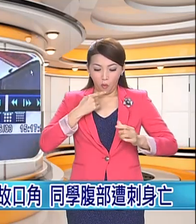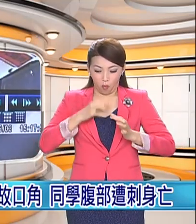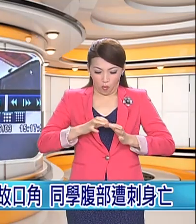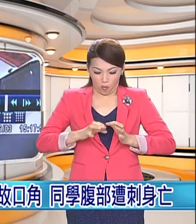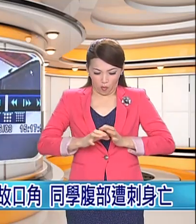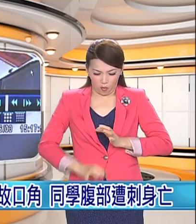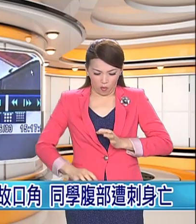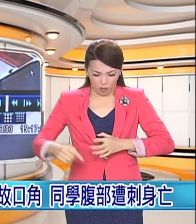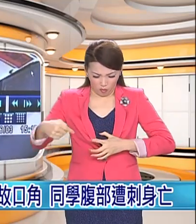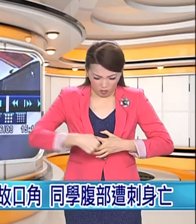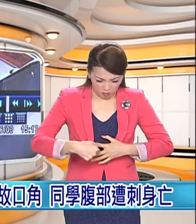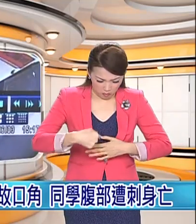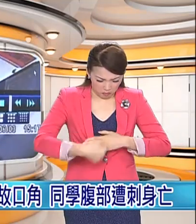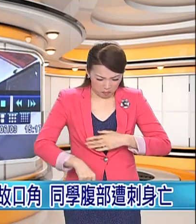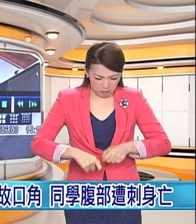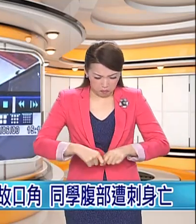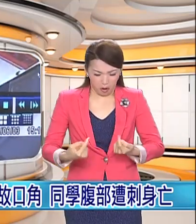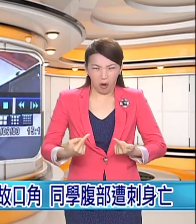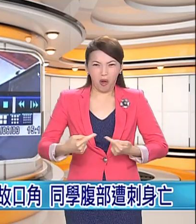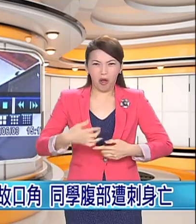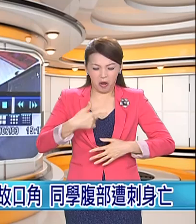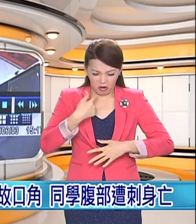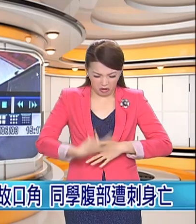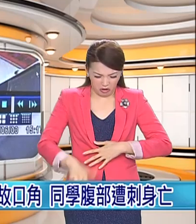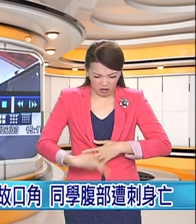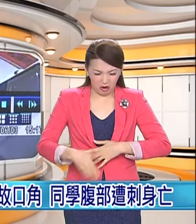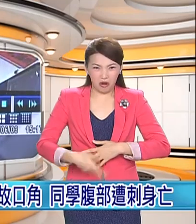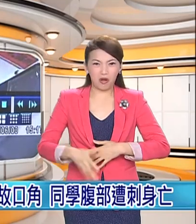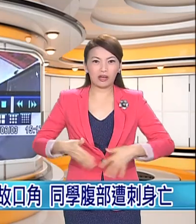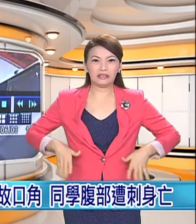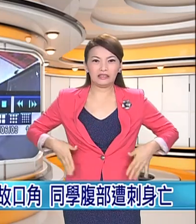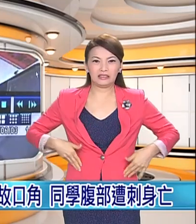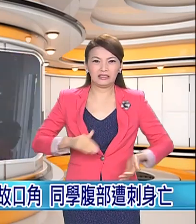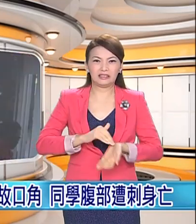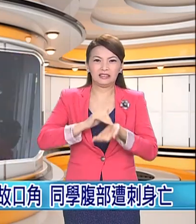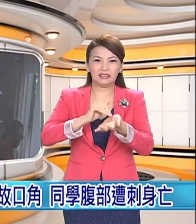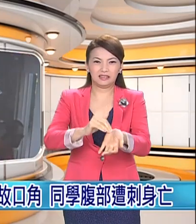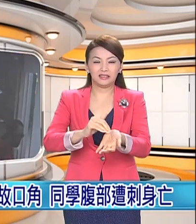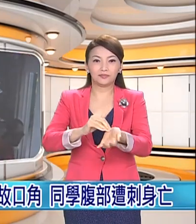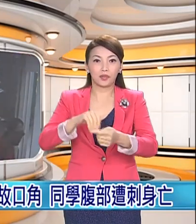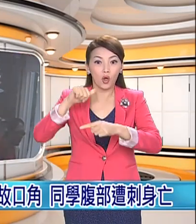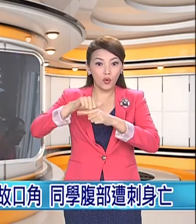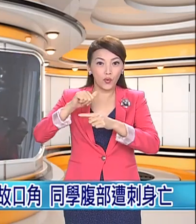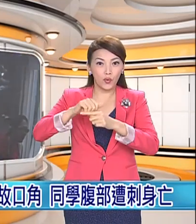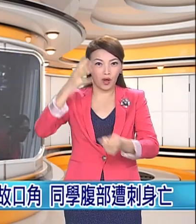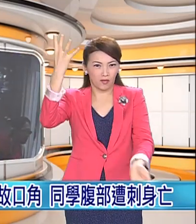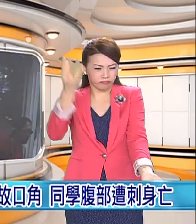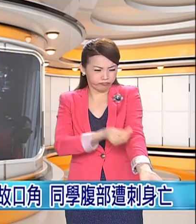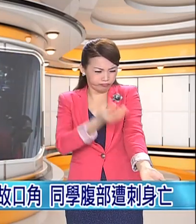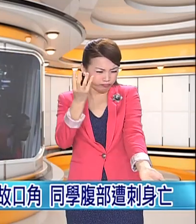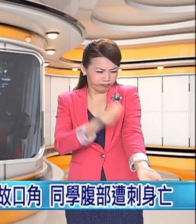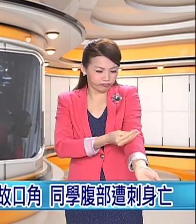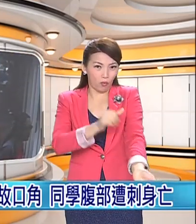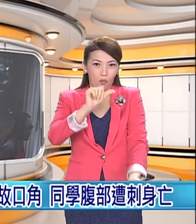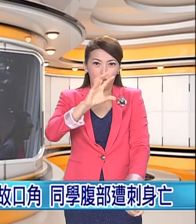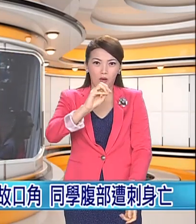穿，也伤到了大动脉，送医之后弥漫性出血，紧急输送了50000cc 的